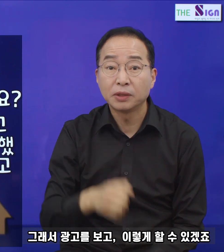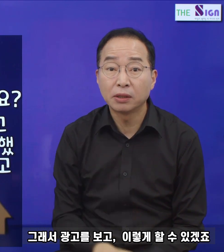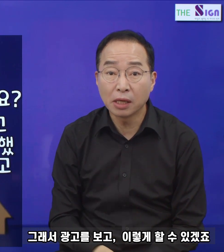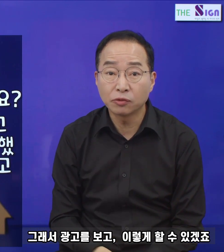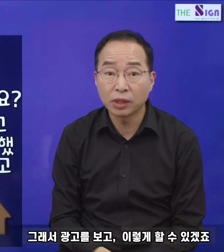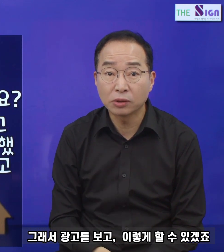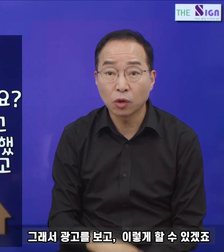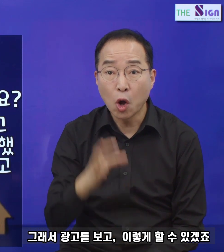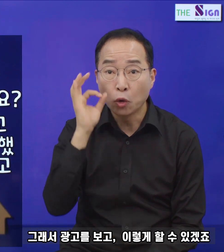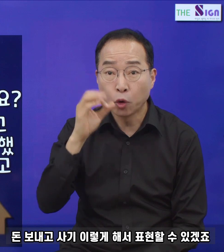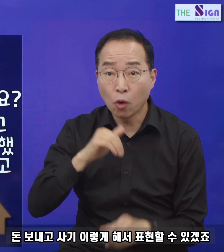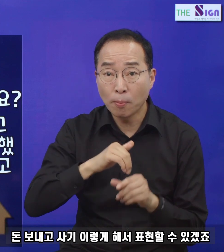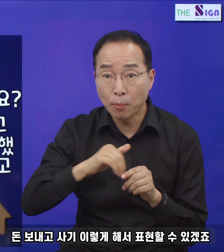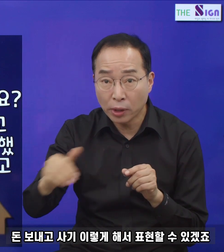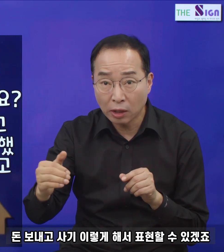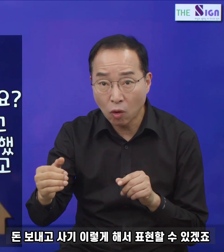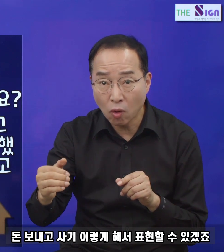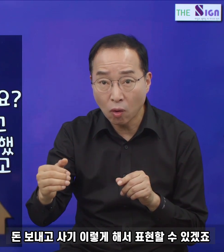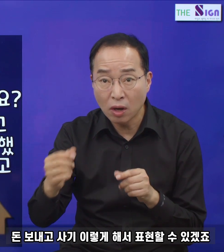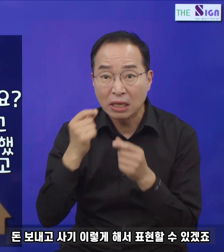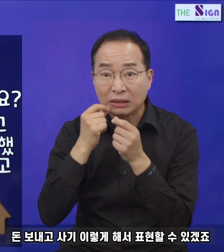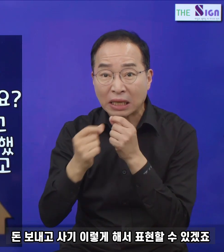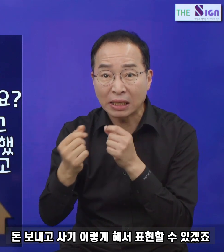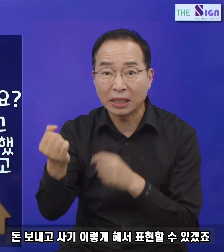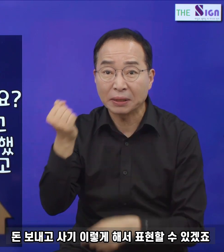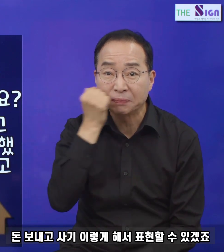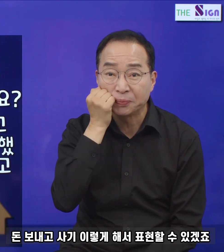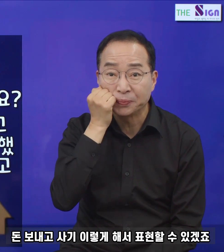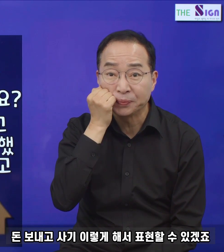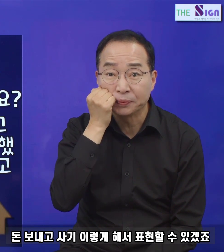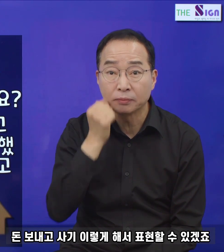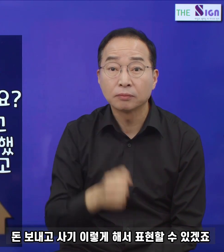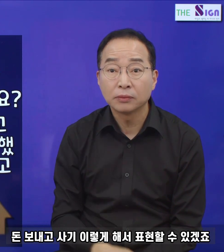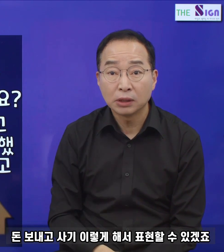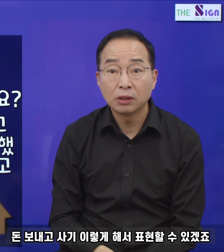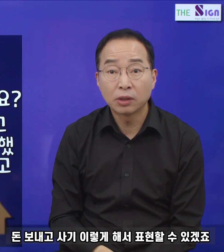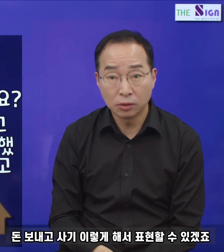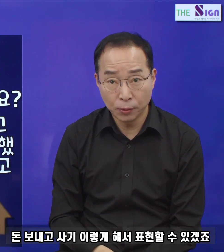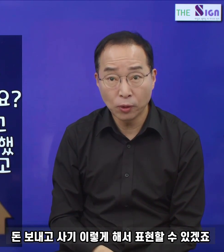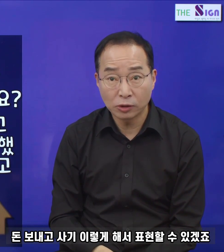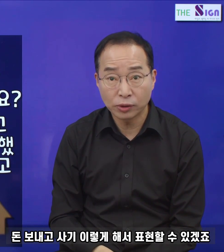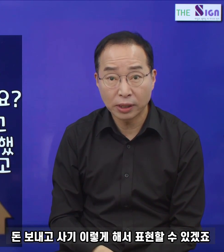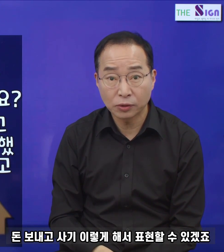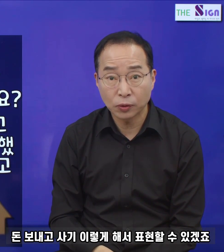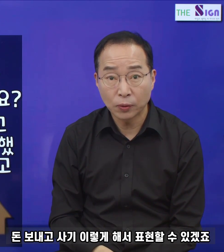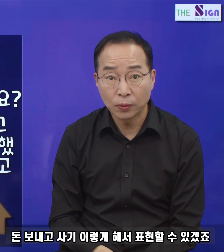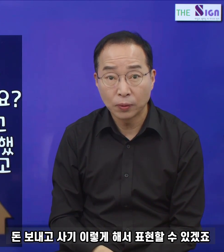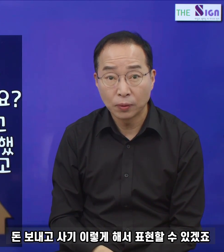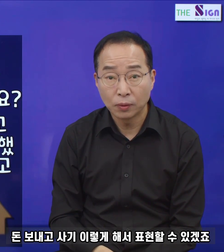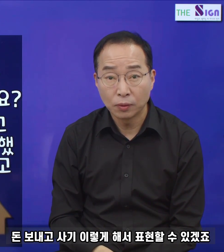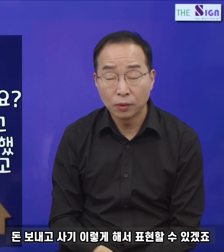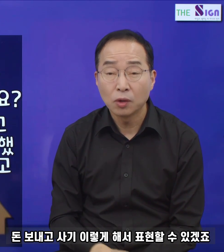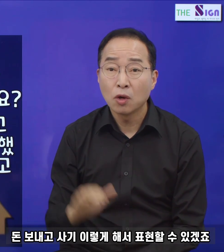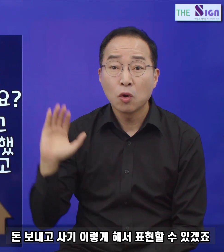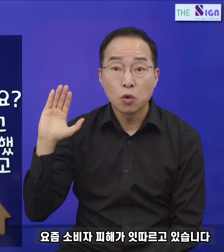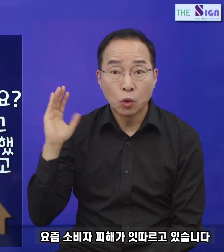이렇게 할 수 있겠죠. 돈 보내고 사기 이렇게도 표현할 수 있겠죠.